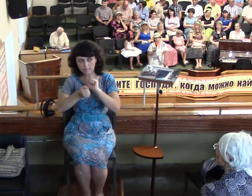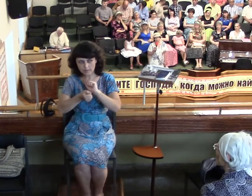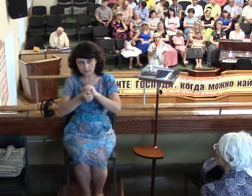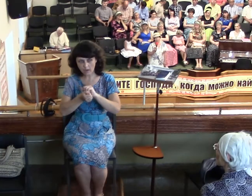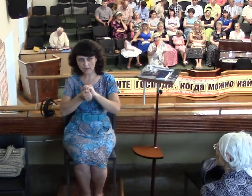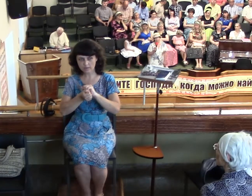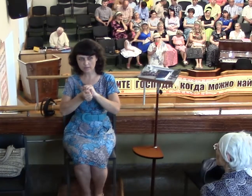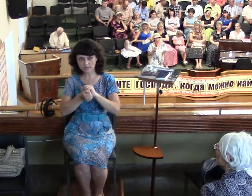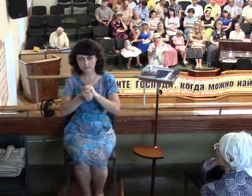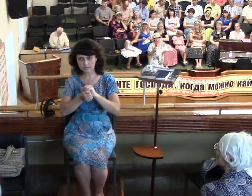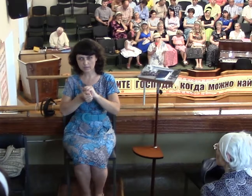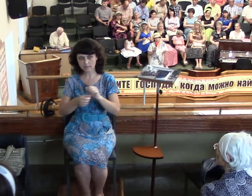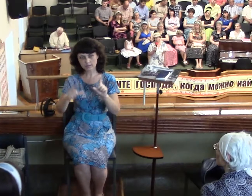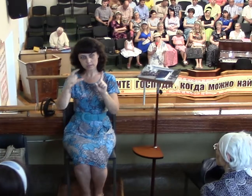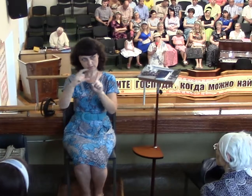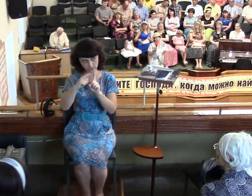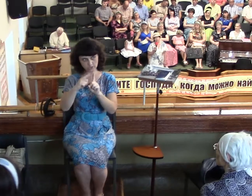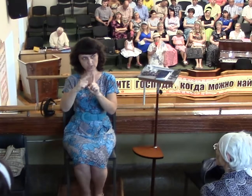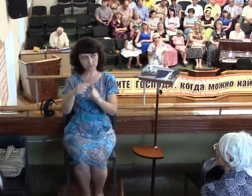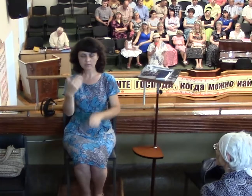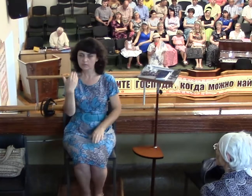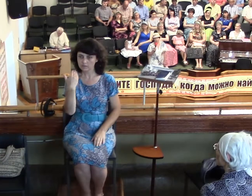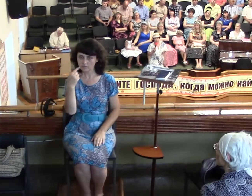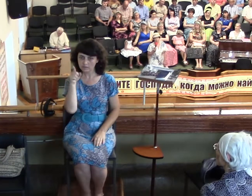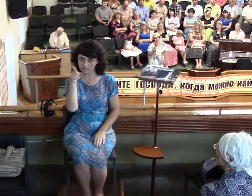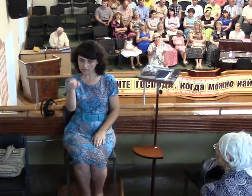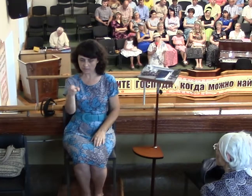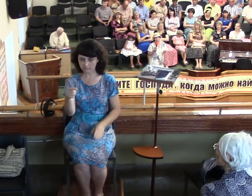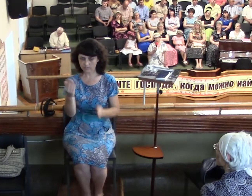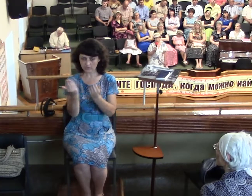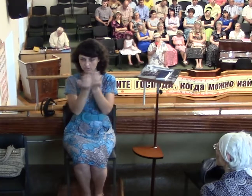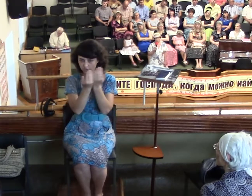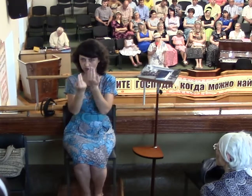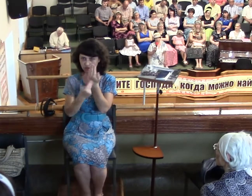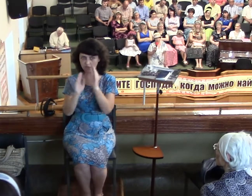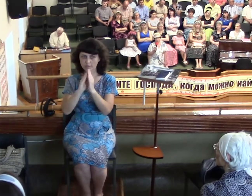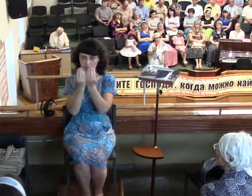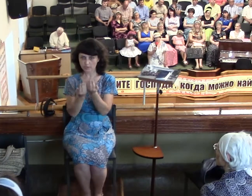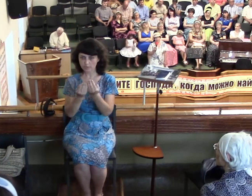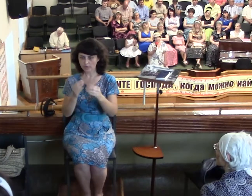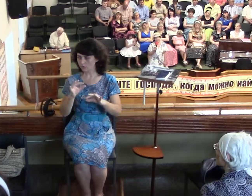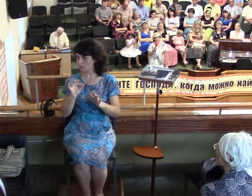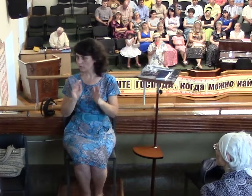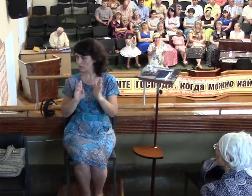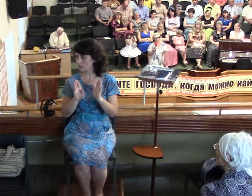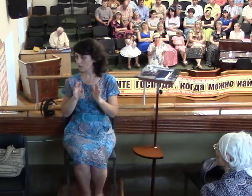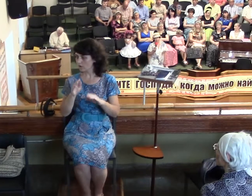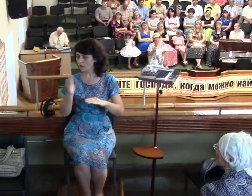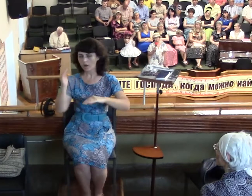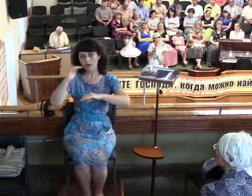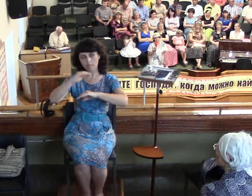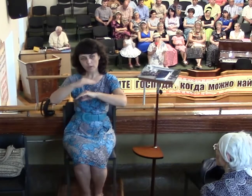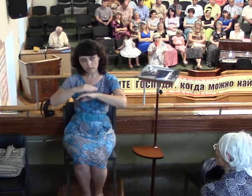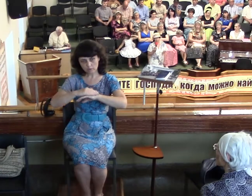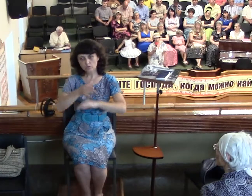Библию, читайте на рассвете, или поздним вечером, или в полночный час, страницы Ветхого